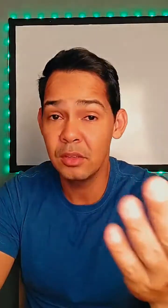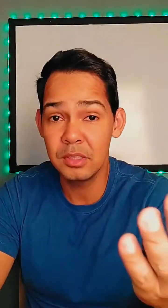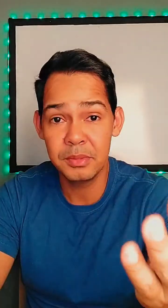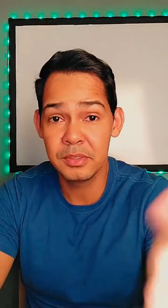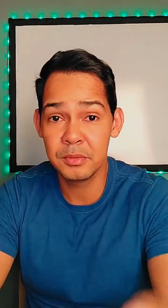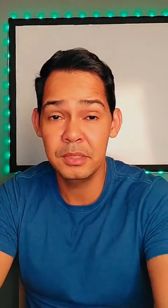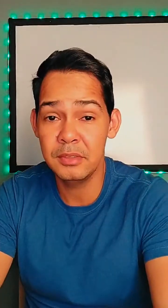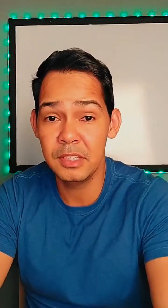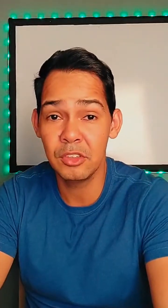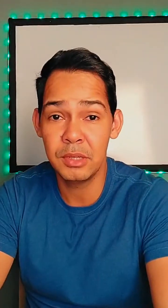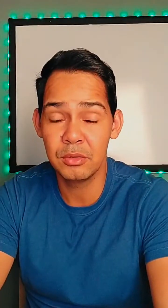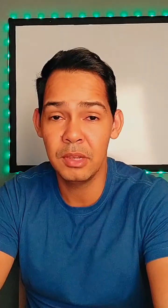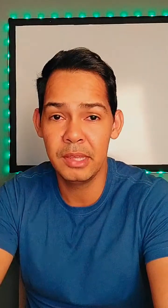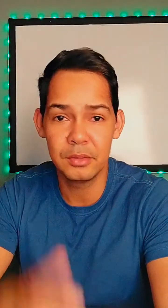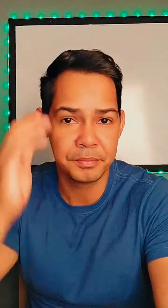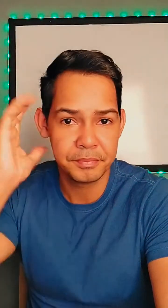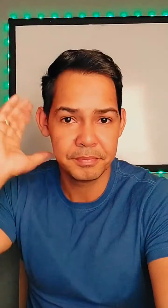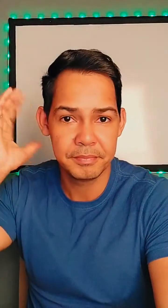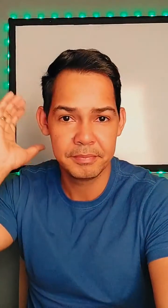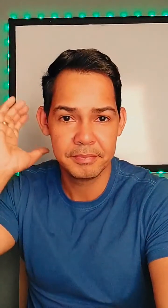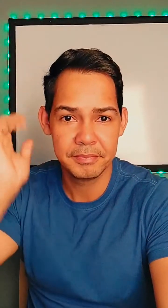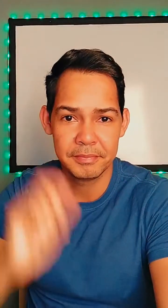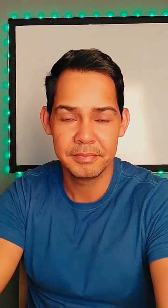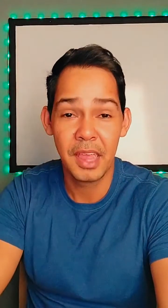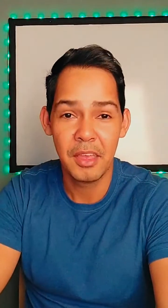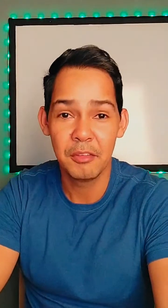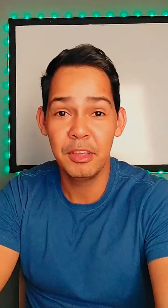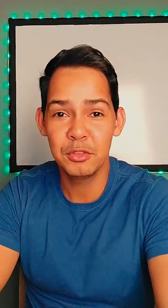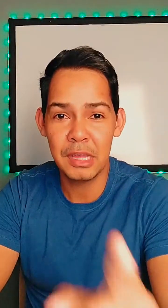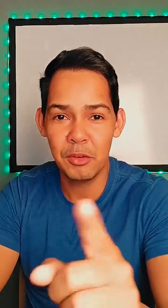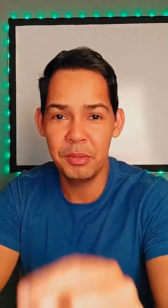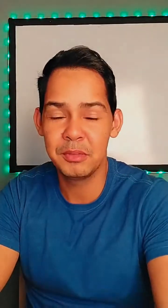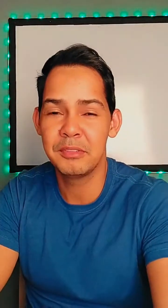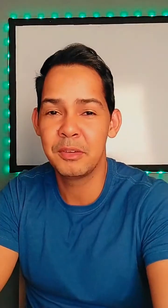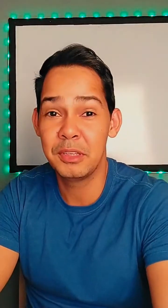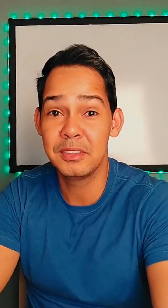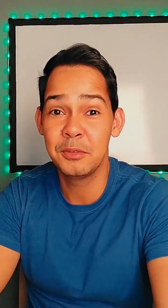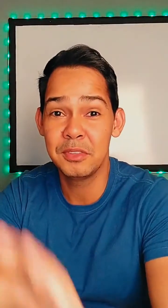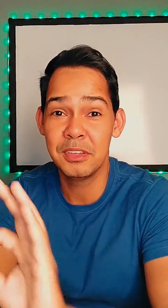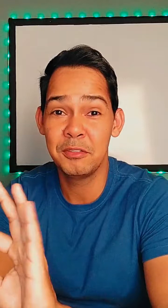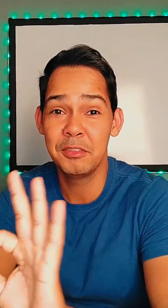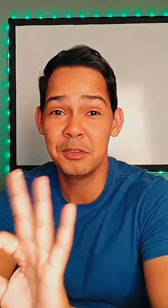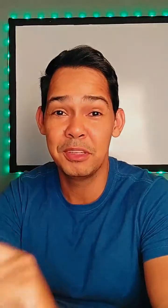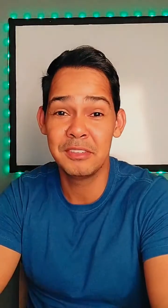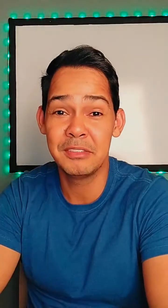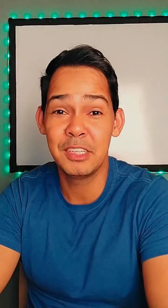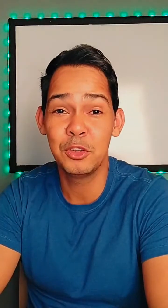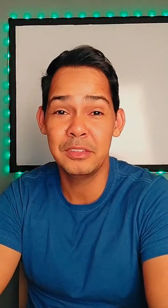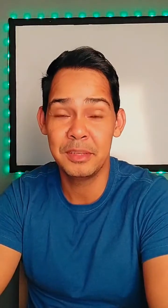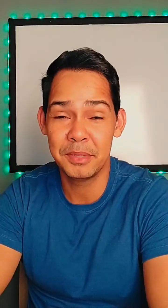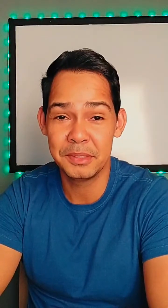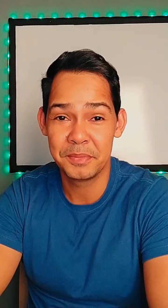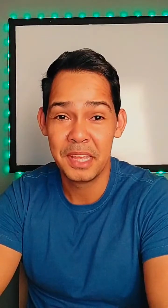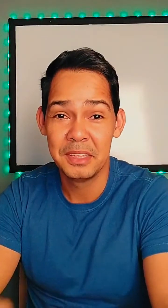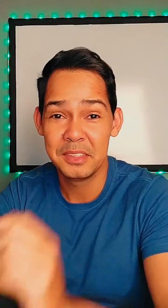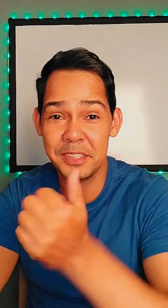precisa conhecer. Já conhece o Cleiton? Vem estudar comigo, você vai conhecer um, você vai conviver com ele, você vai ver ele toda semana. Você vai ter um